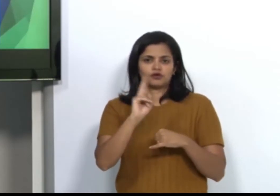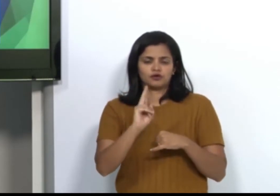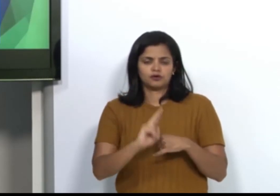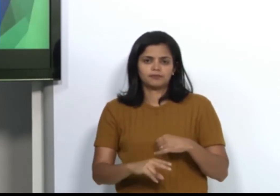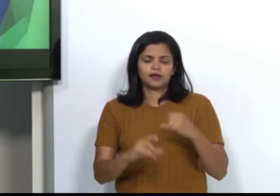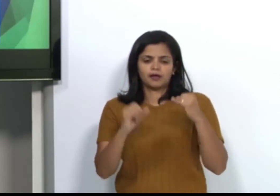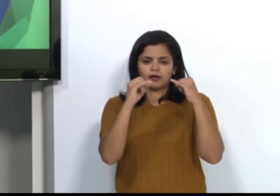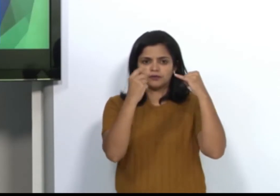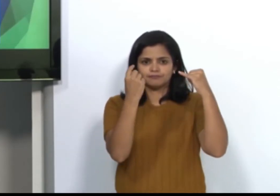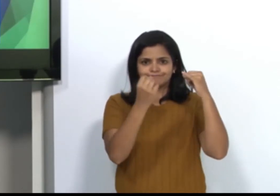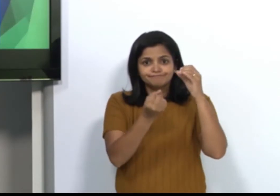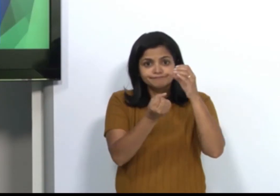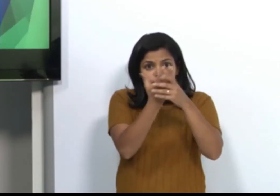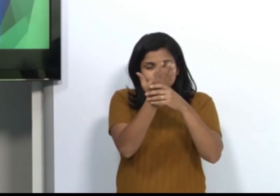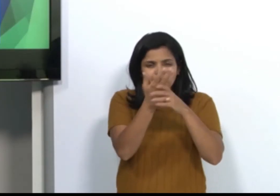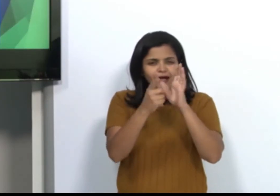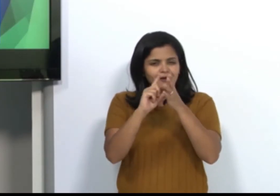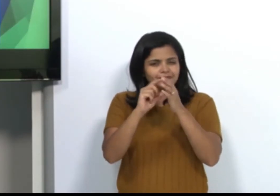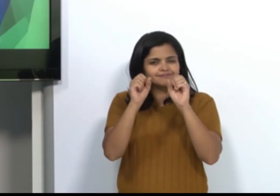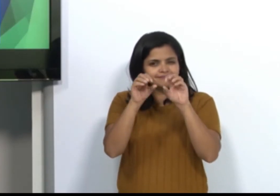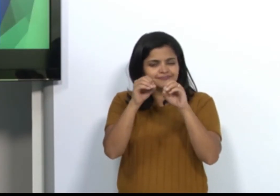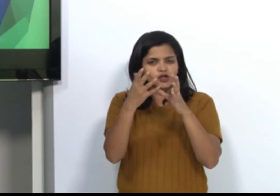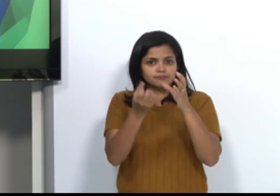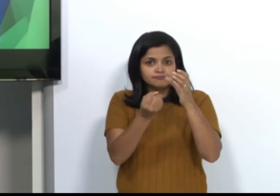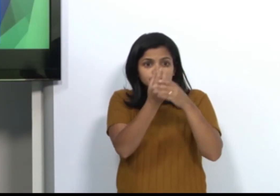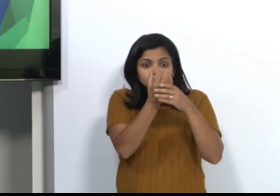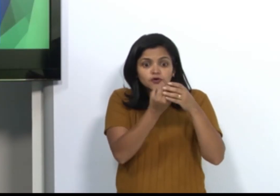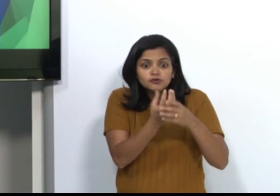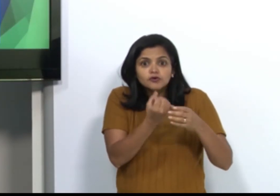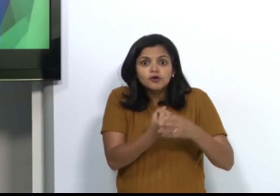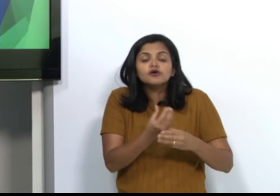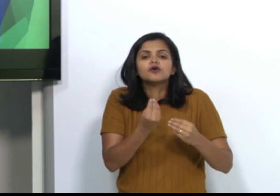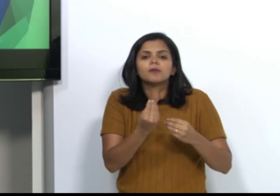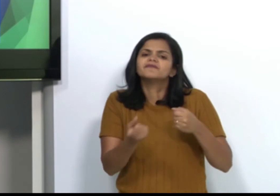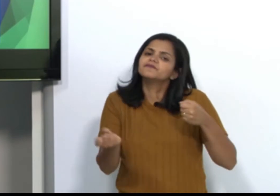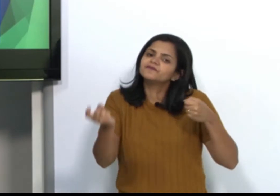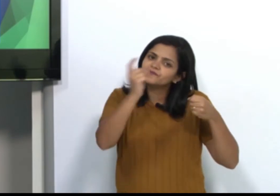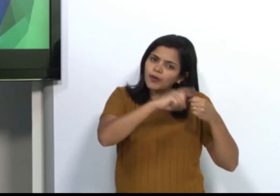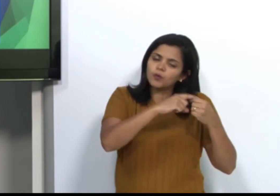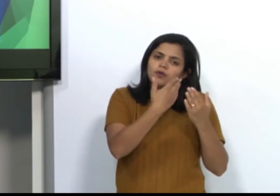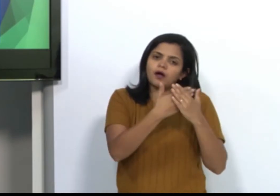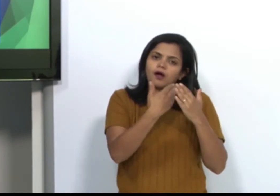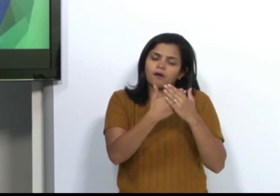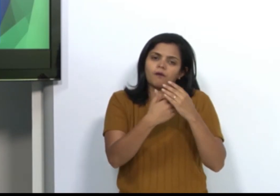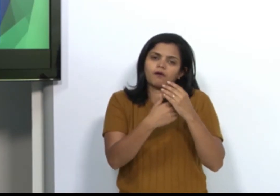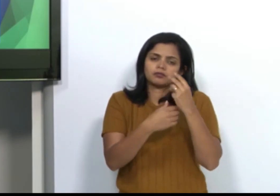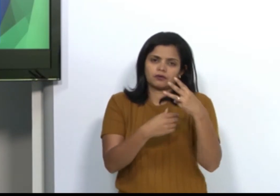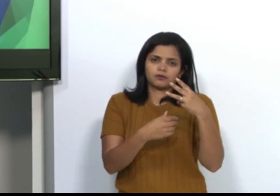Bom, temos várias trilhas, cada uma com um nome. Você vai criar as trilhas com o